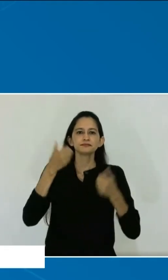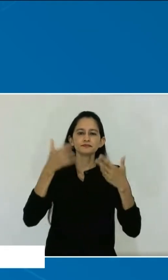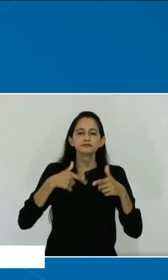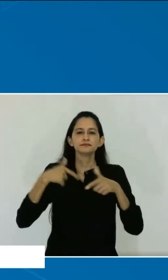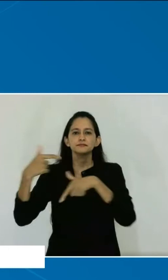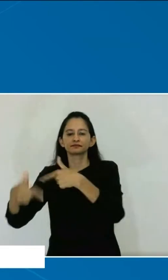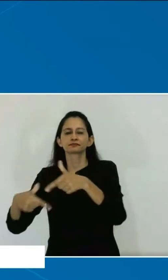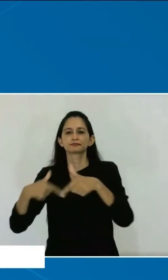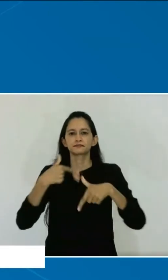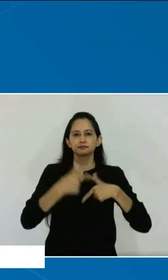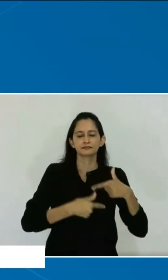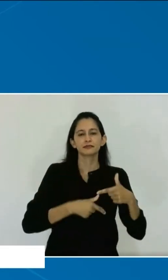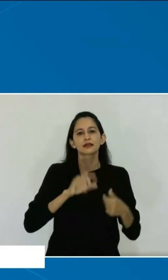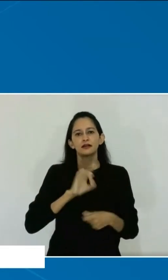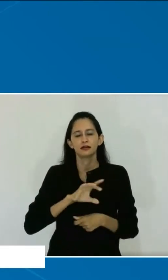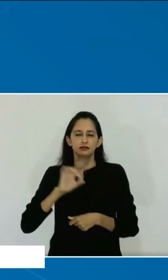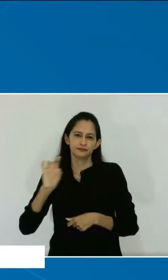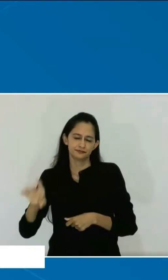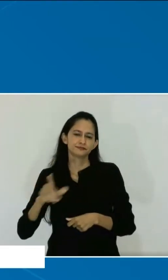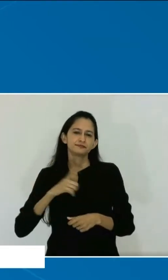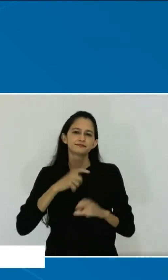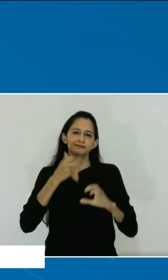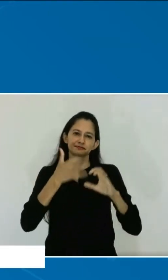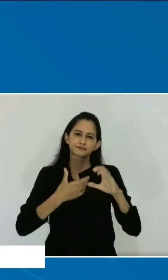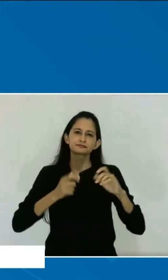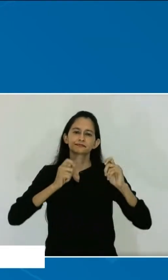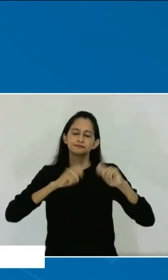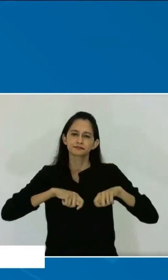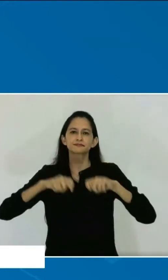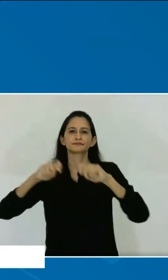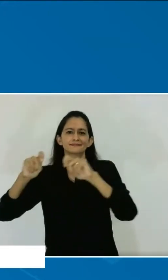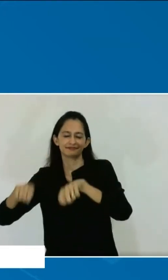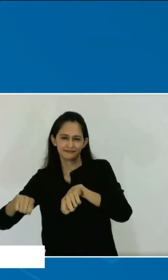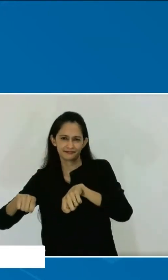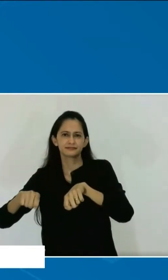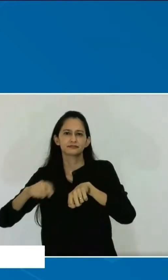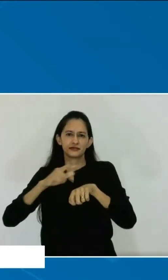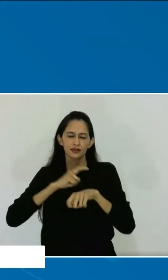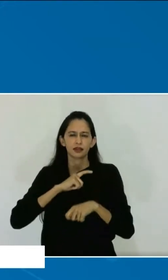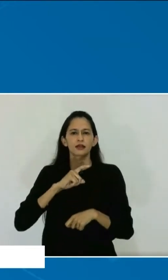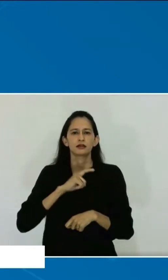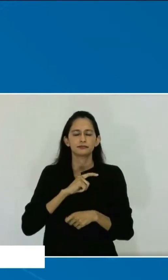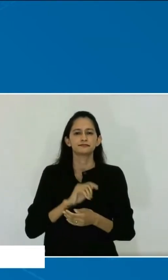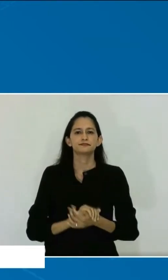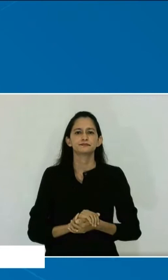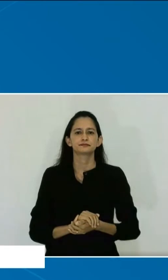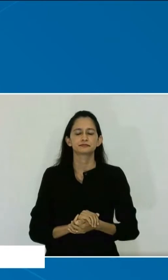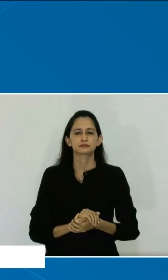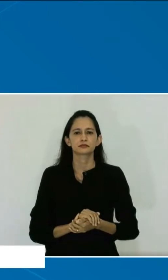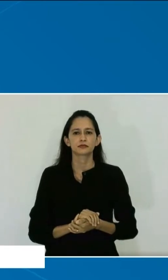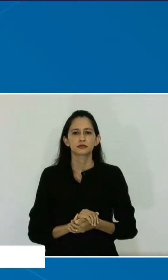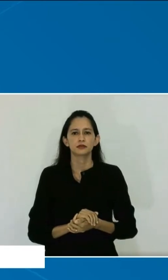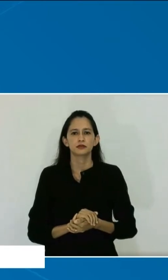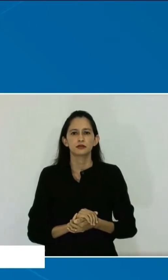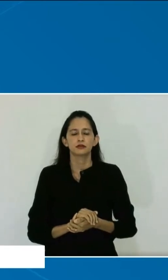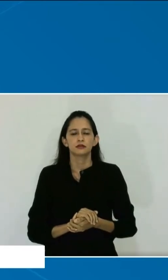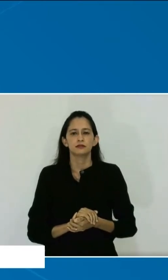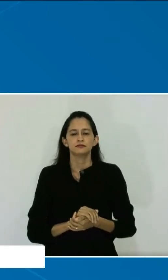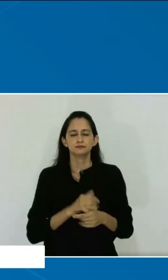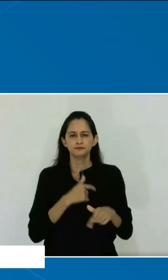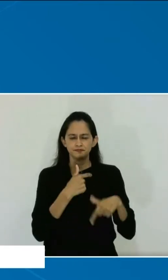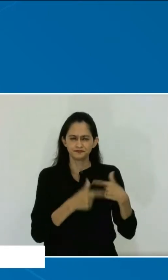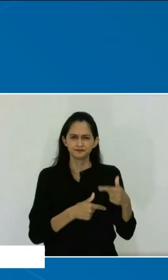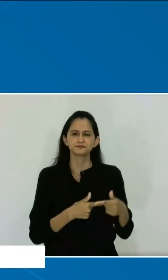um com as suas características, com o seu potencial, com o volume de ações em